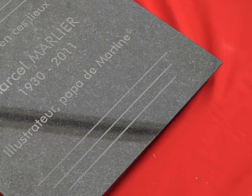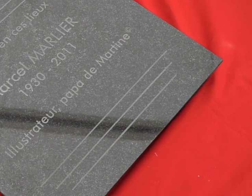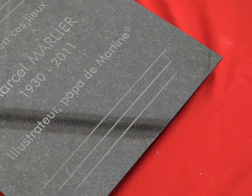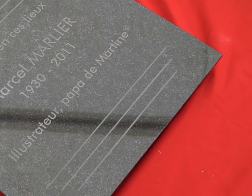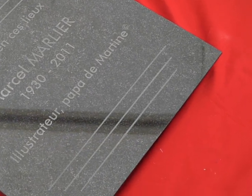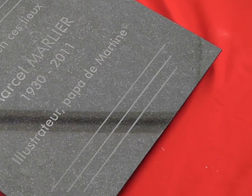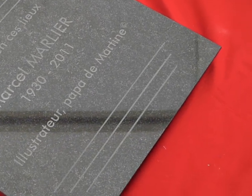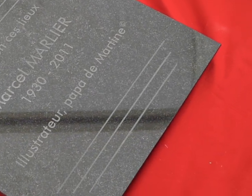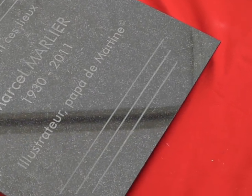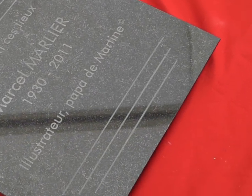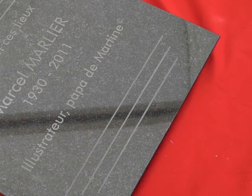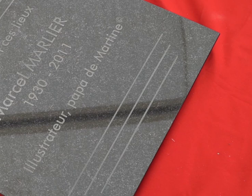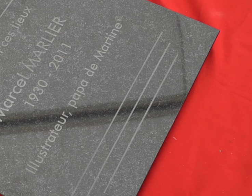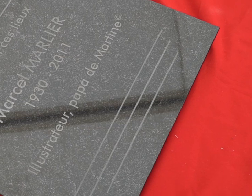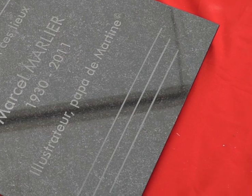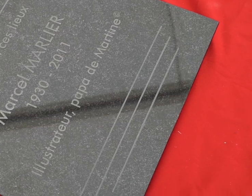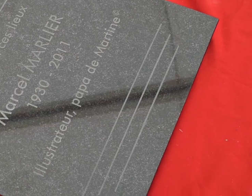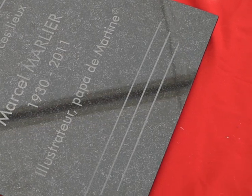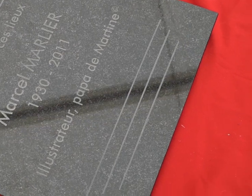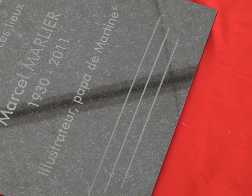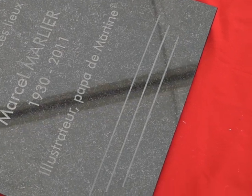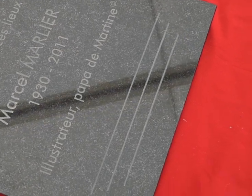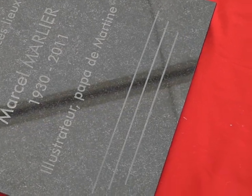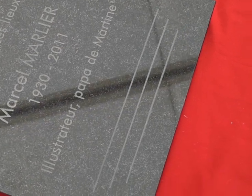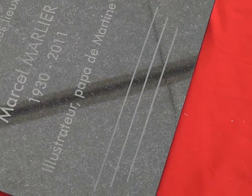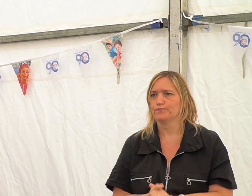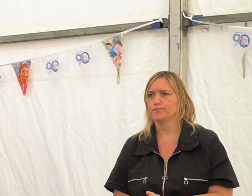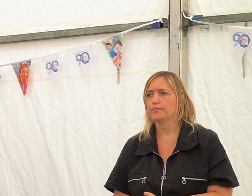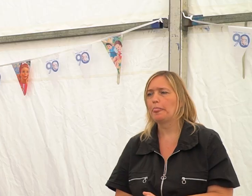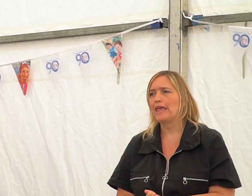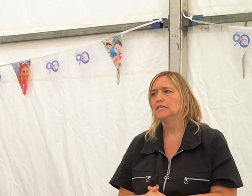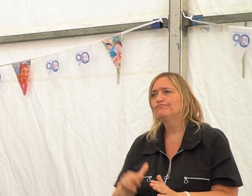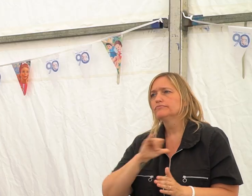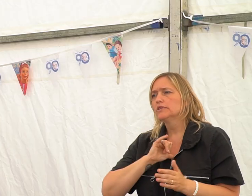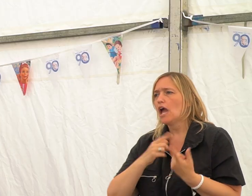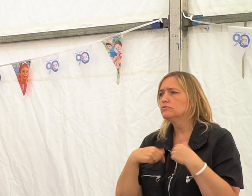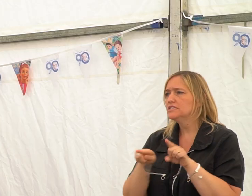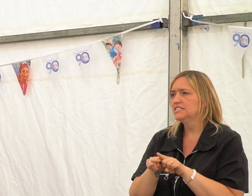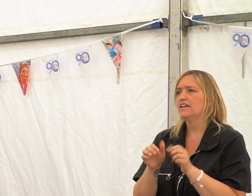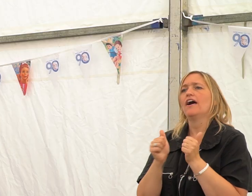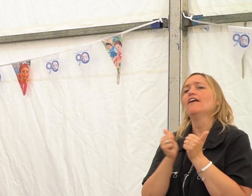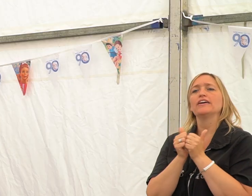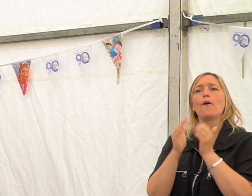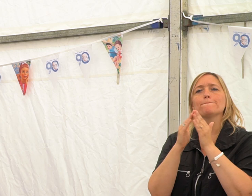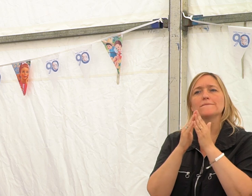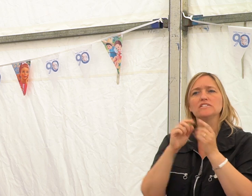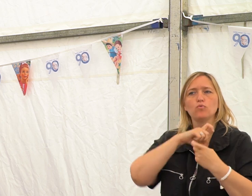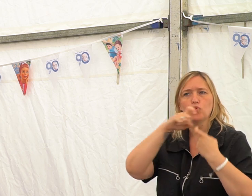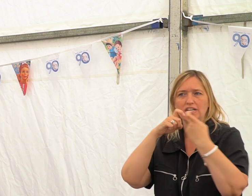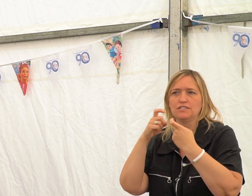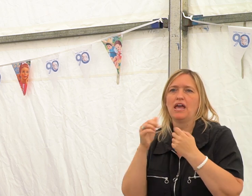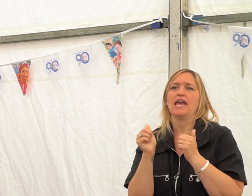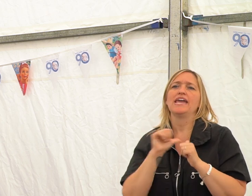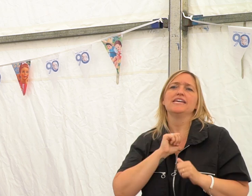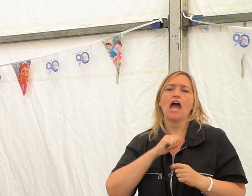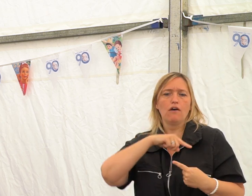maison de naissance, donc du côté d'Herzogard. Alors on a également, avec la Maison du Tourisme, organisé un parcours QR